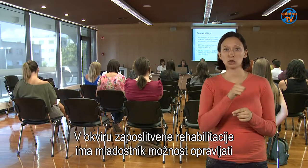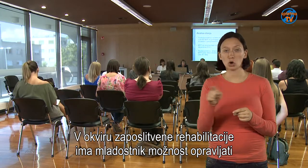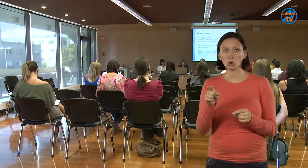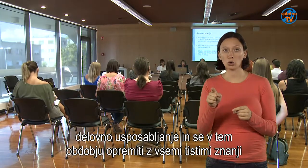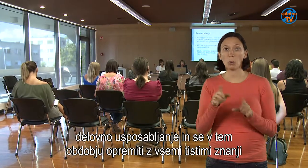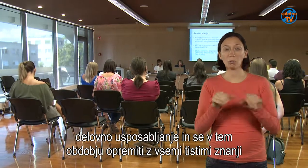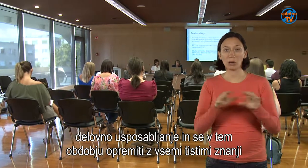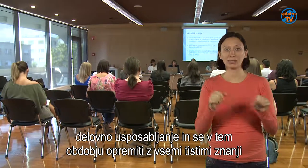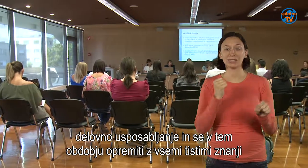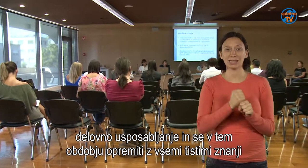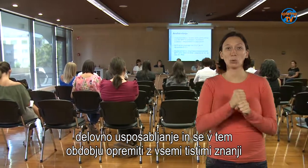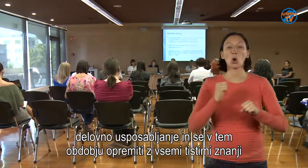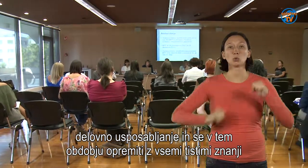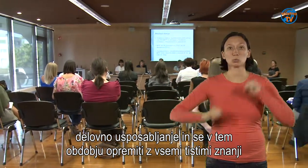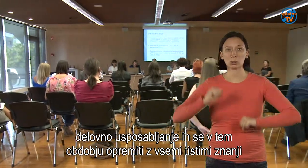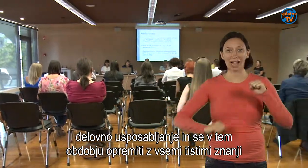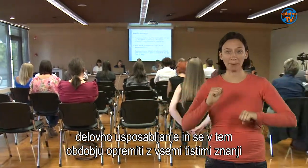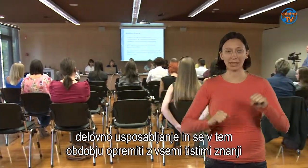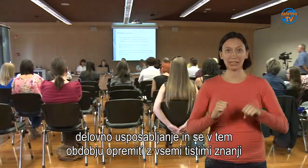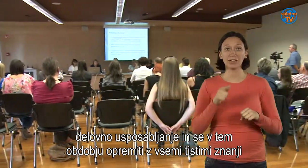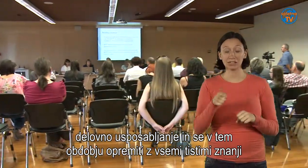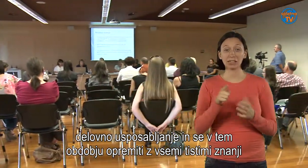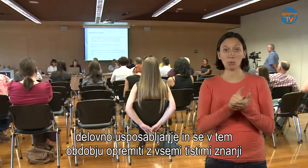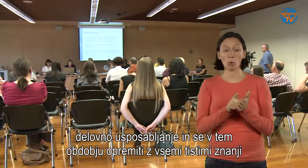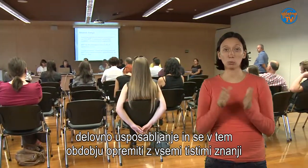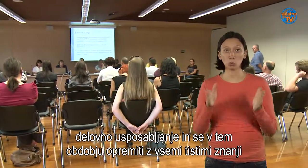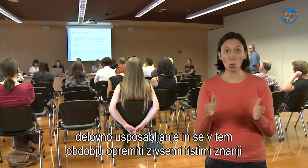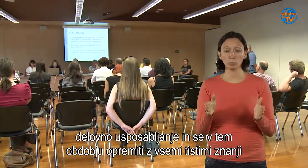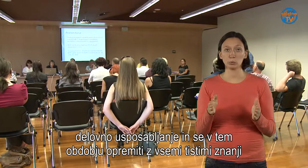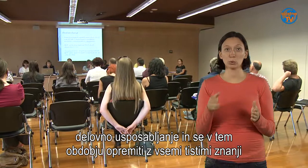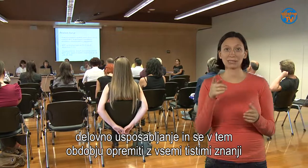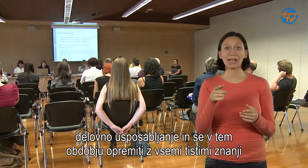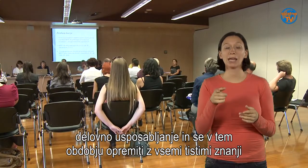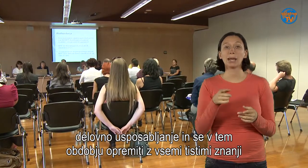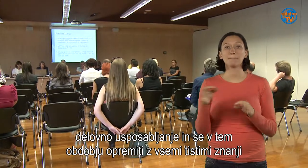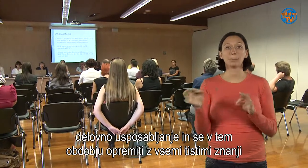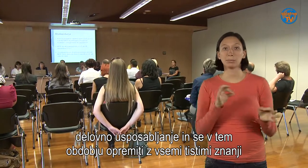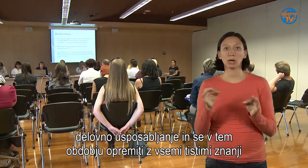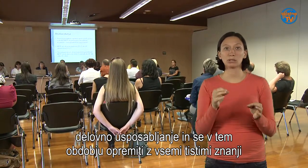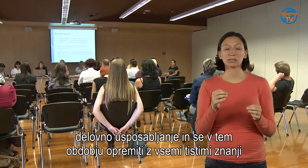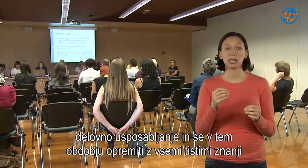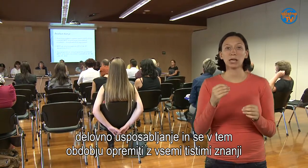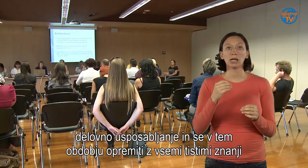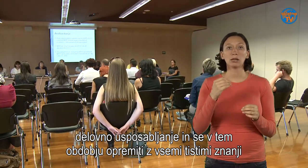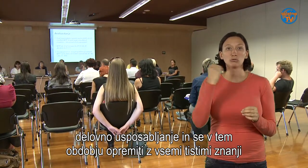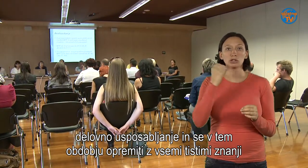opravljati delovno usposabljanje in v tem obdobju se pripravljati, se opremiti z vsemi tistimi